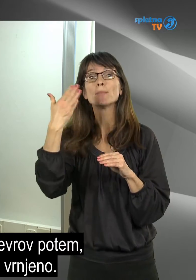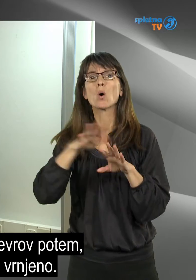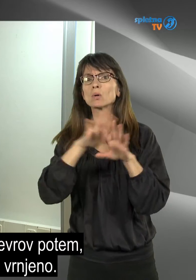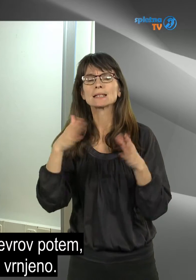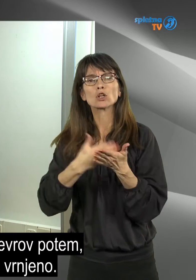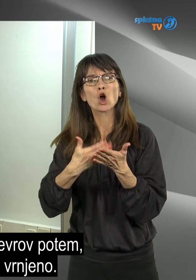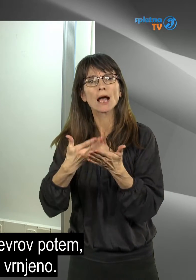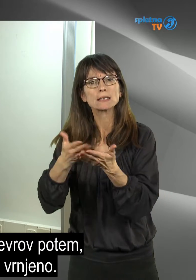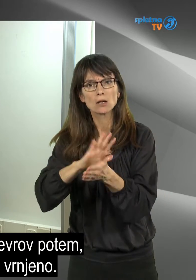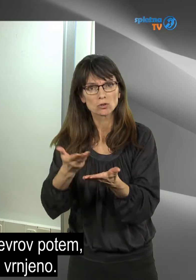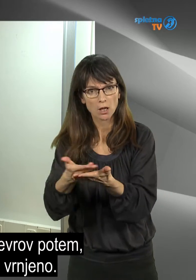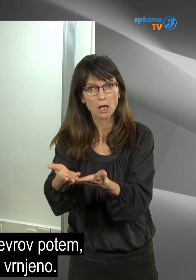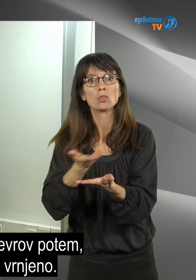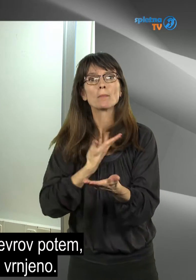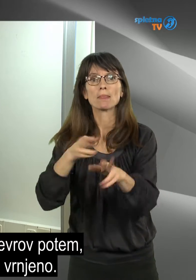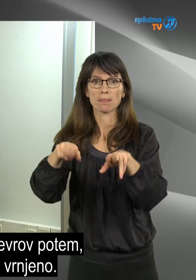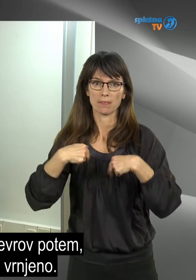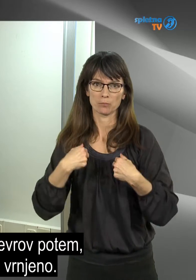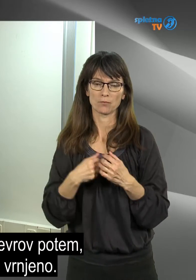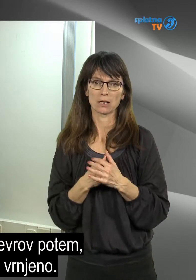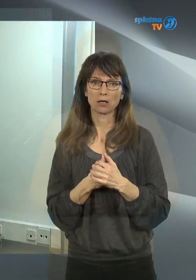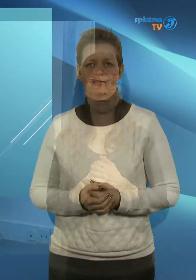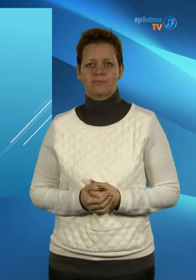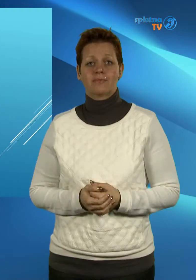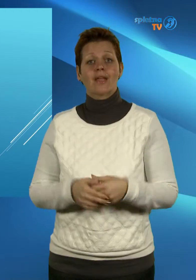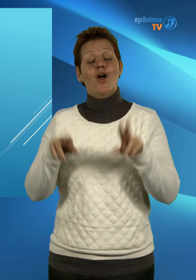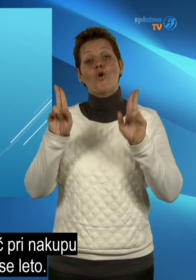teh dokazilih vrnjeno.